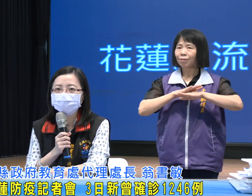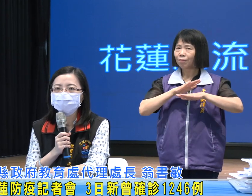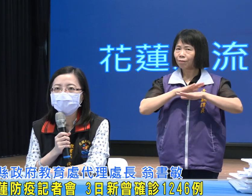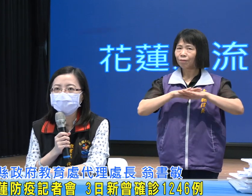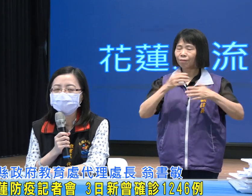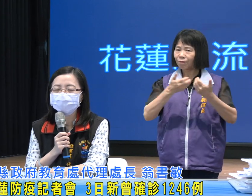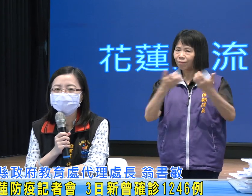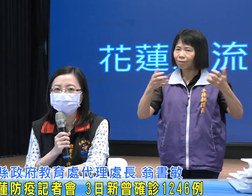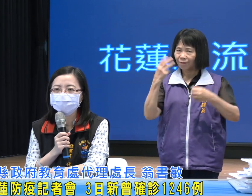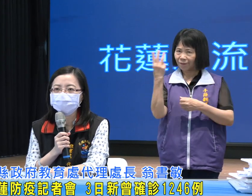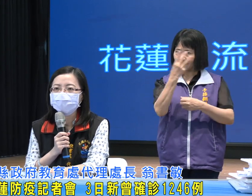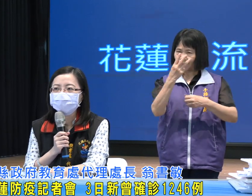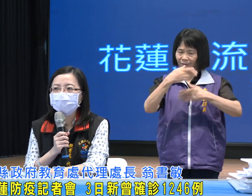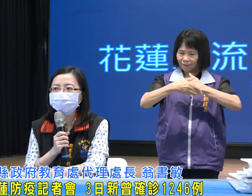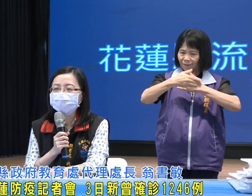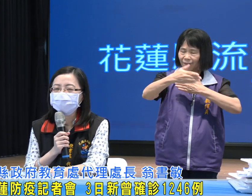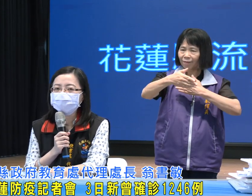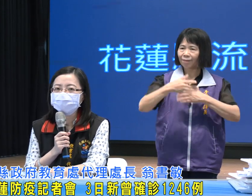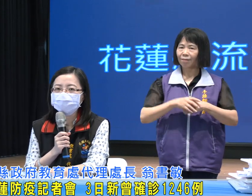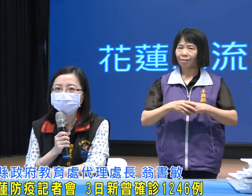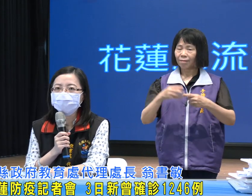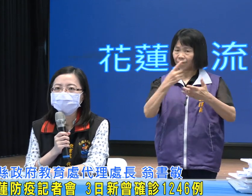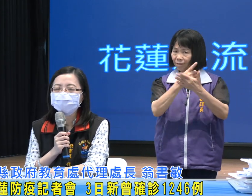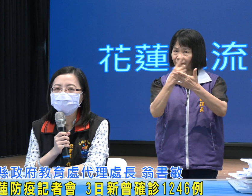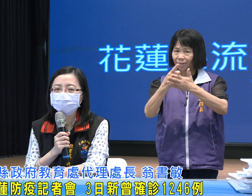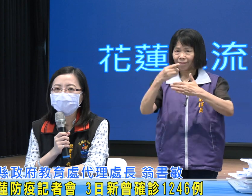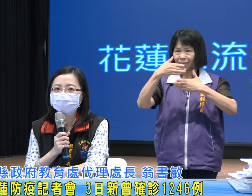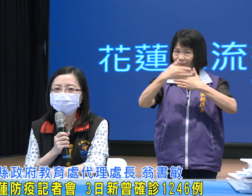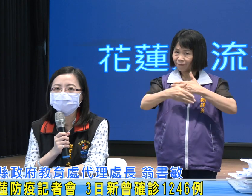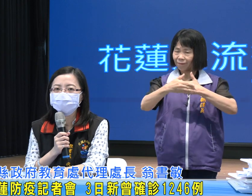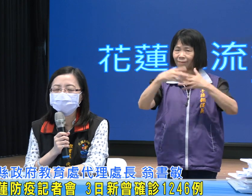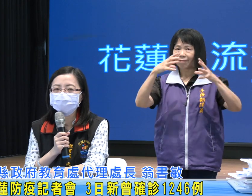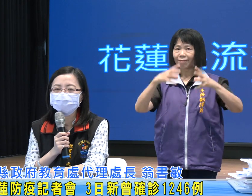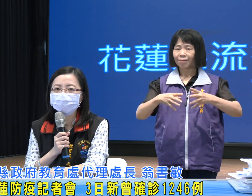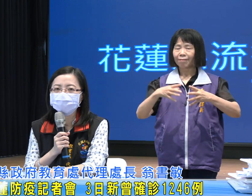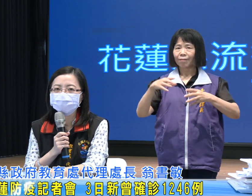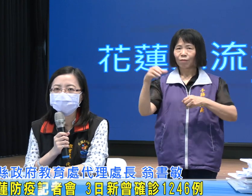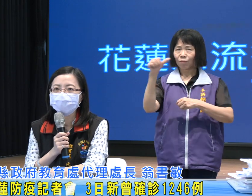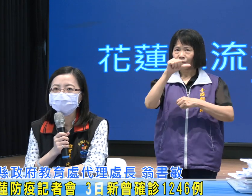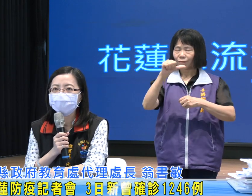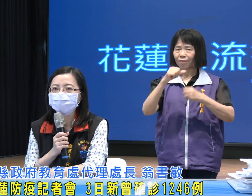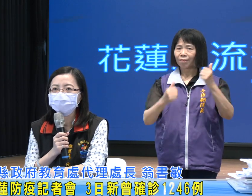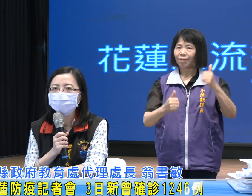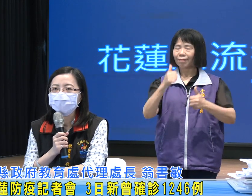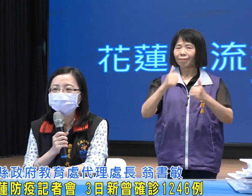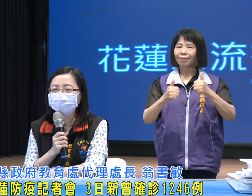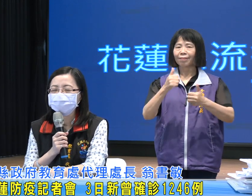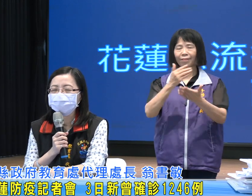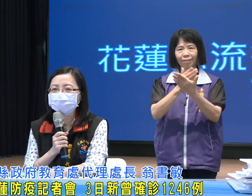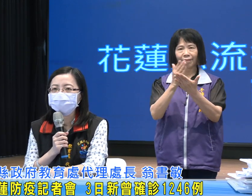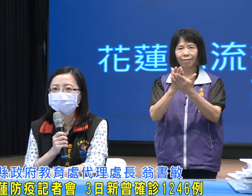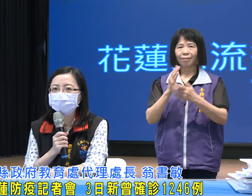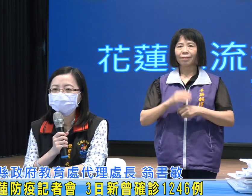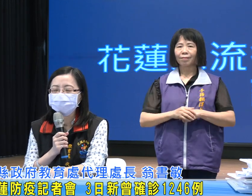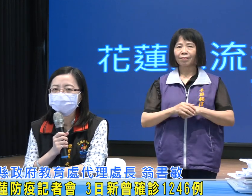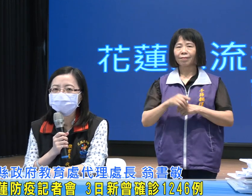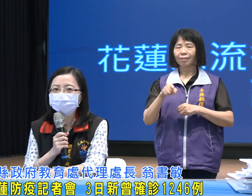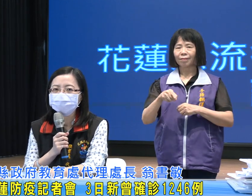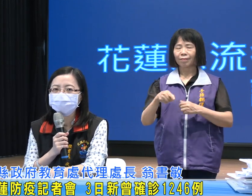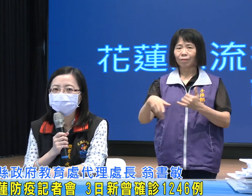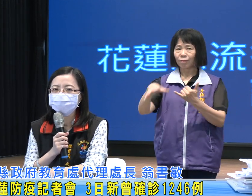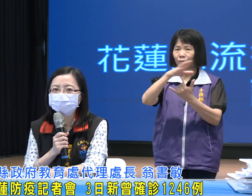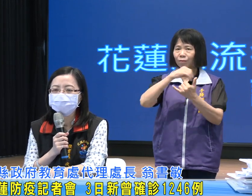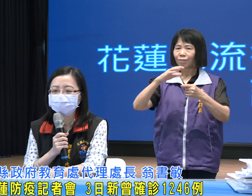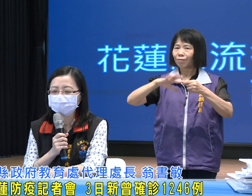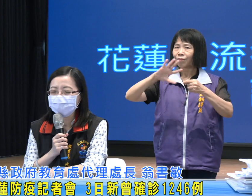3个阶段来进行。那每一个阶段呢，会办理5种的竞赛项目。那整个的一个全